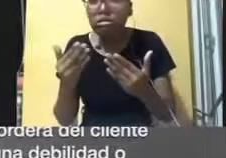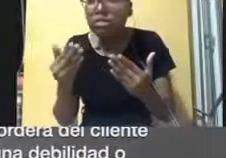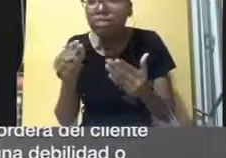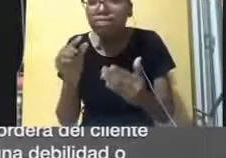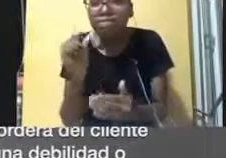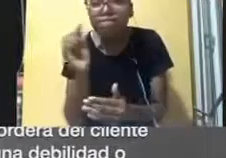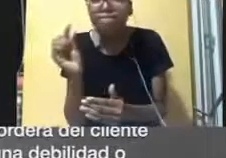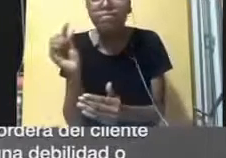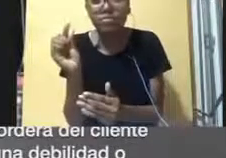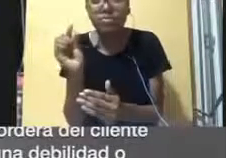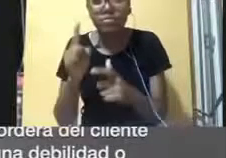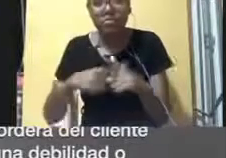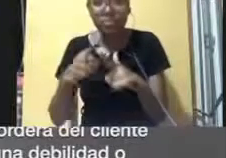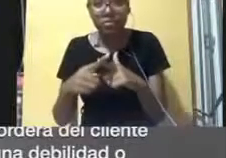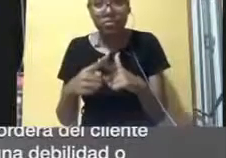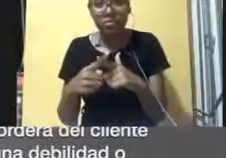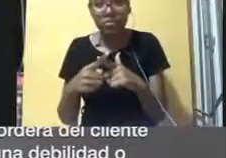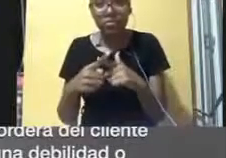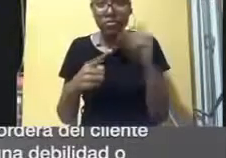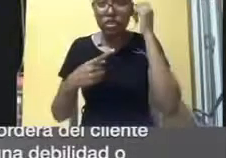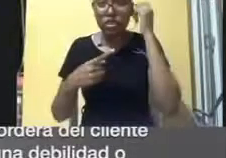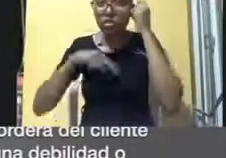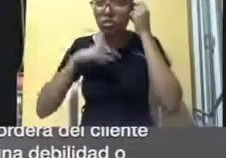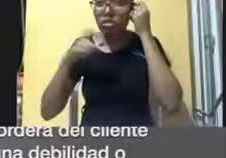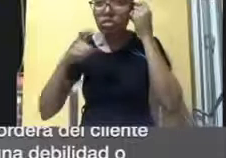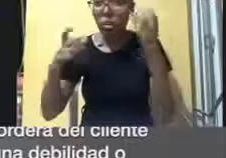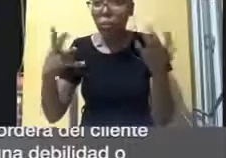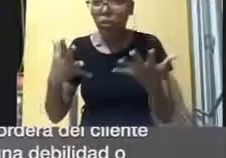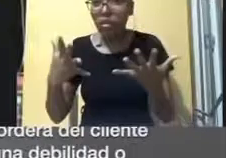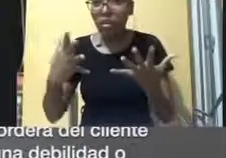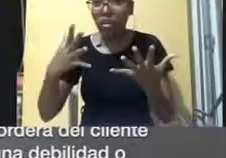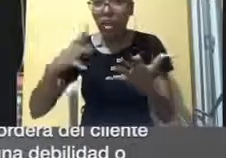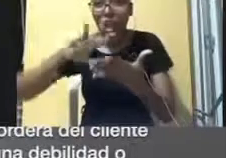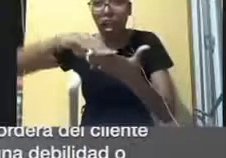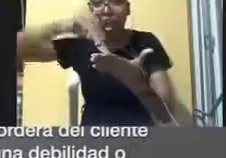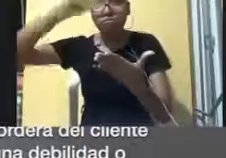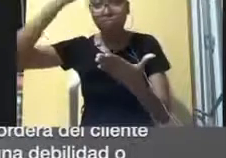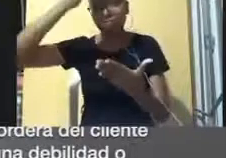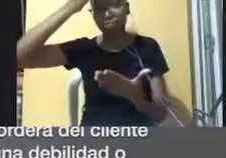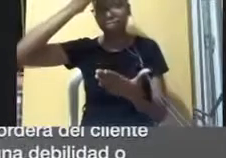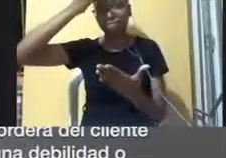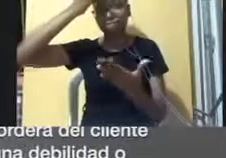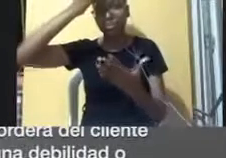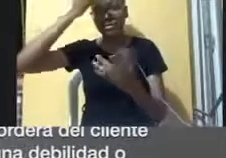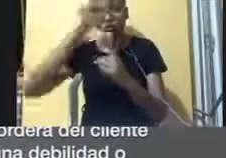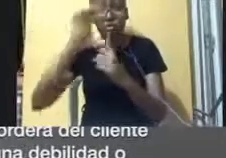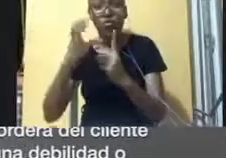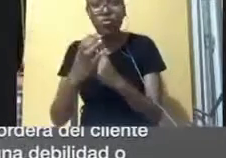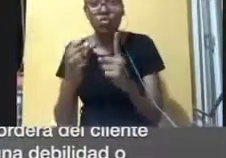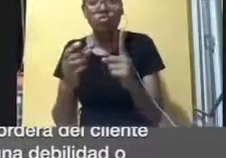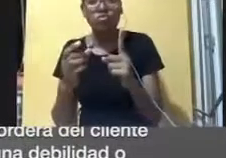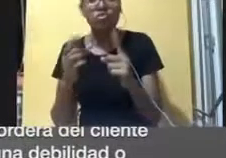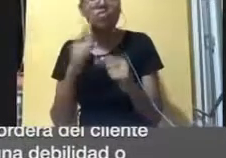Entonces hay que autorreflexionar y capacitarnos y conocer a las personas sordas para que eso no nos